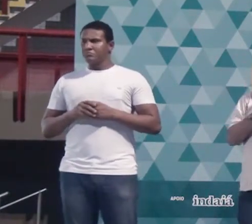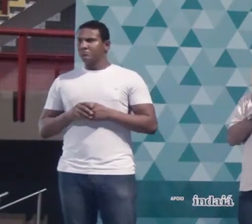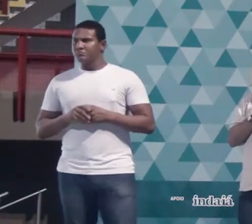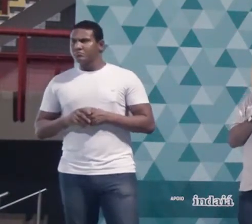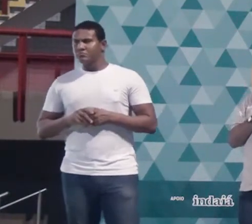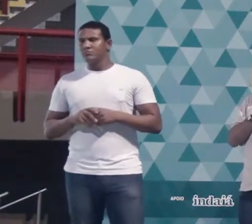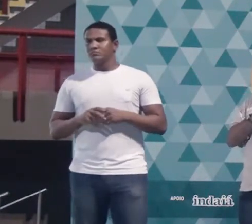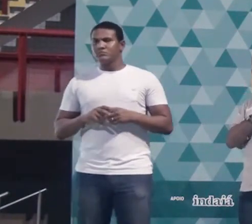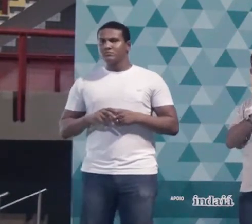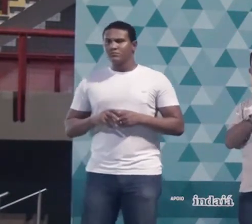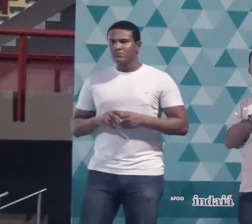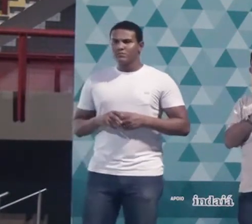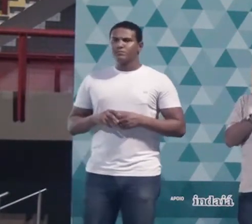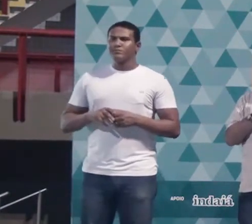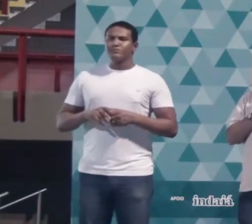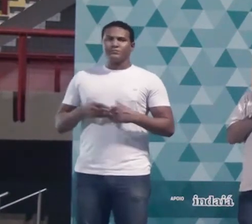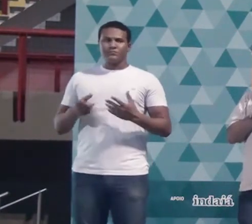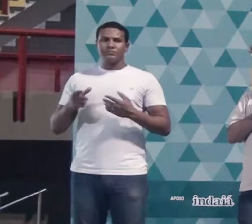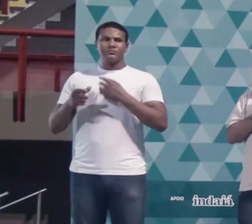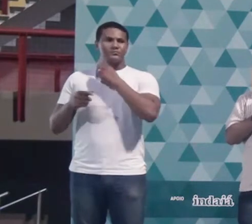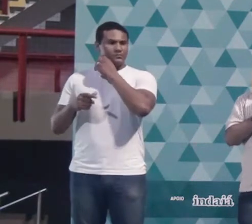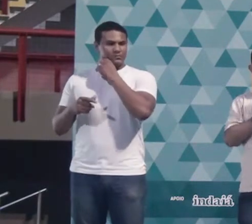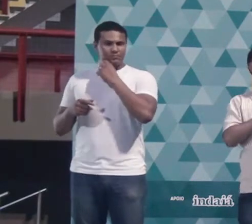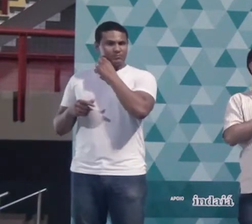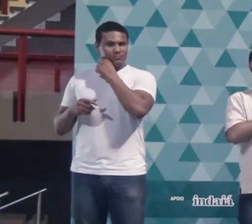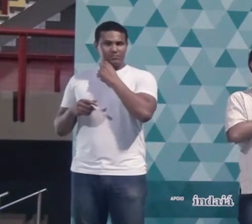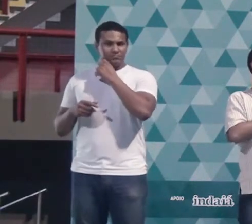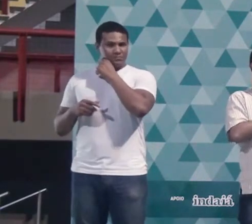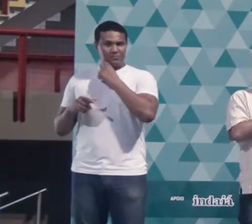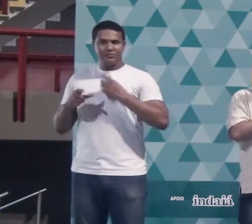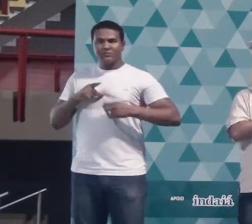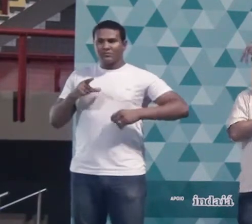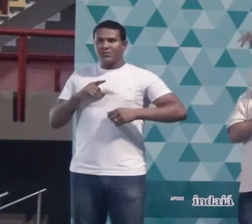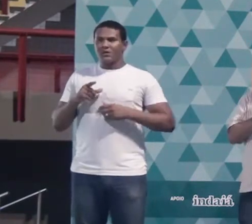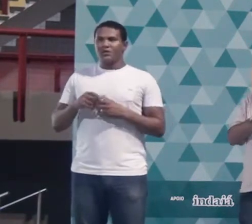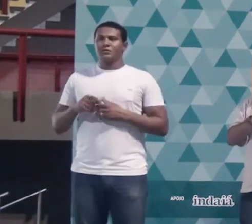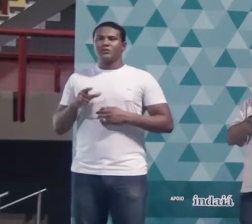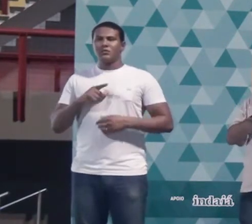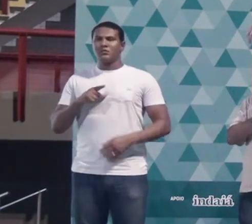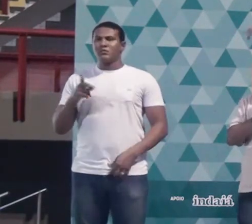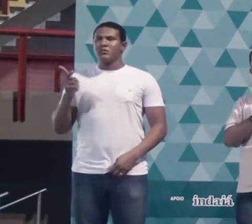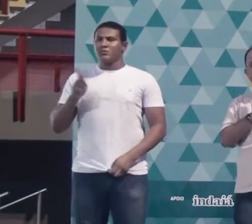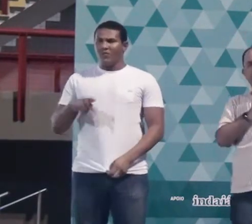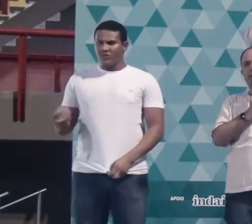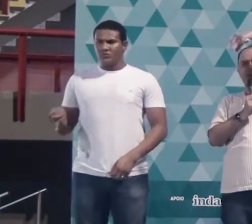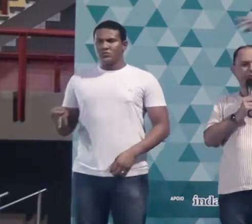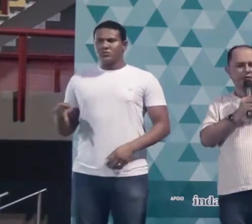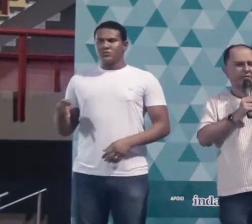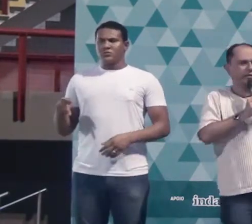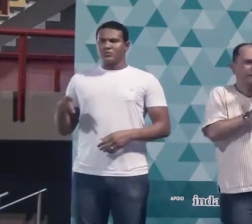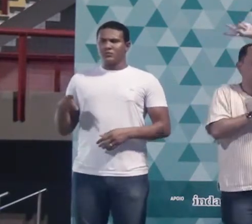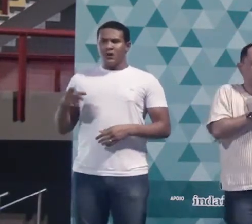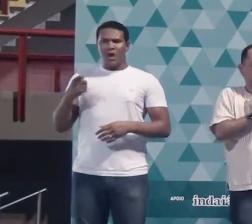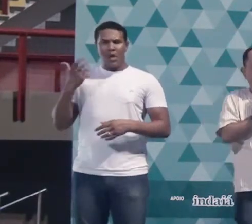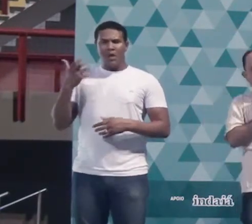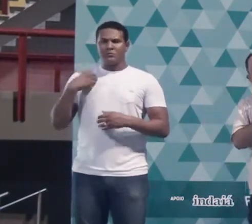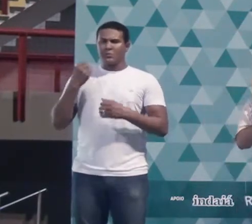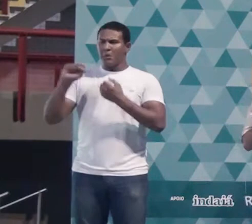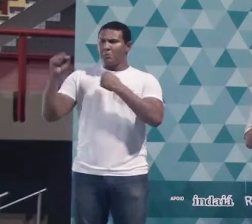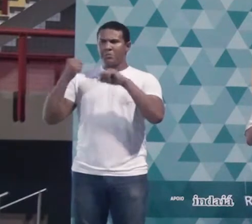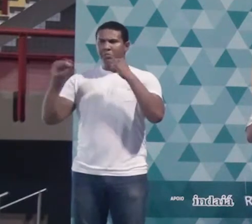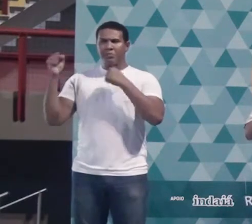minha, chegou e falou assim, professor, e ela é cheia de defesa, ela quer defender tudo, sabe? Ela encontra assim, eu quero defender